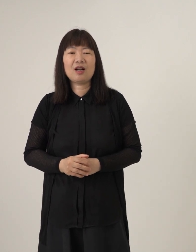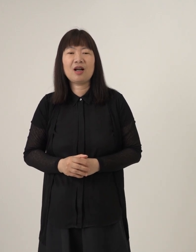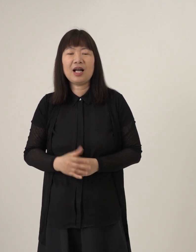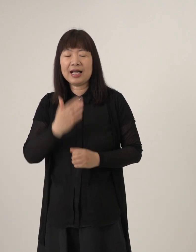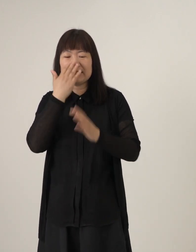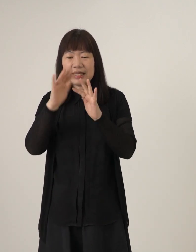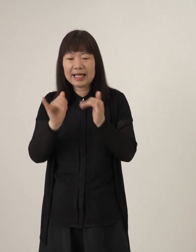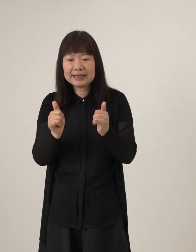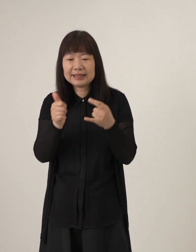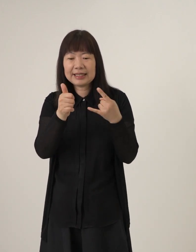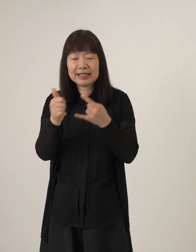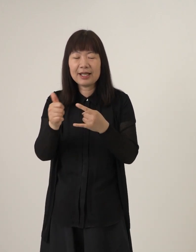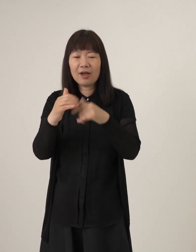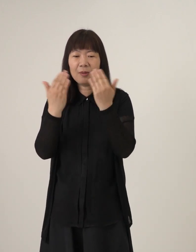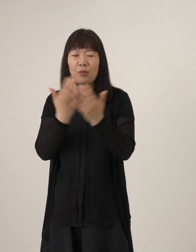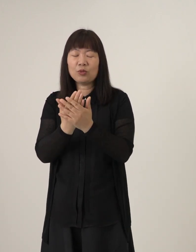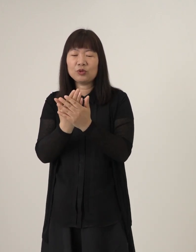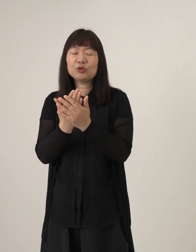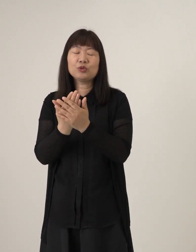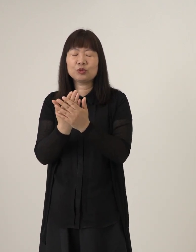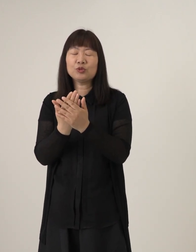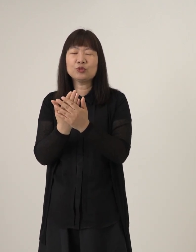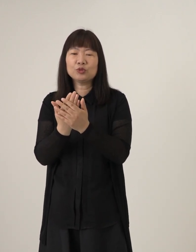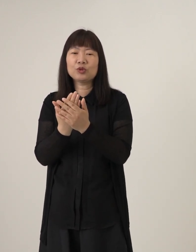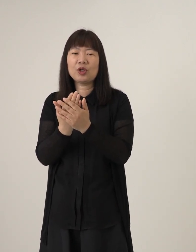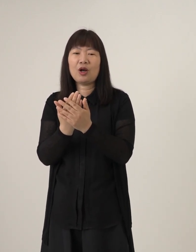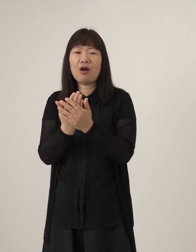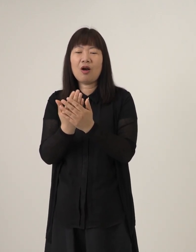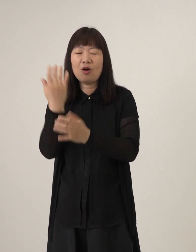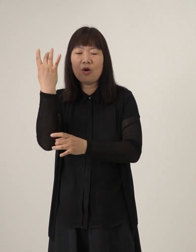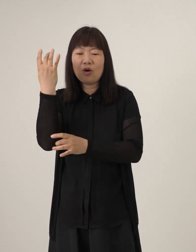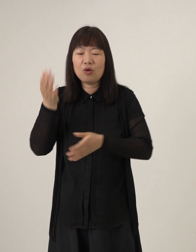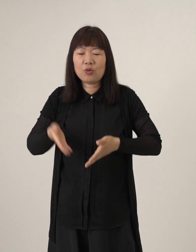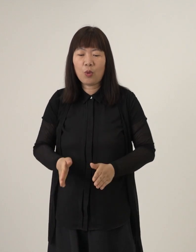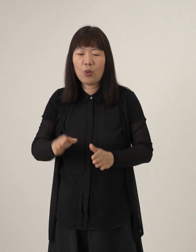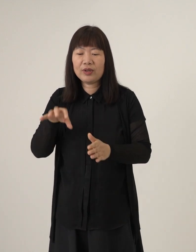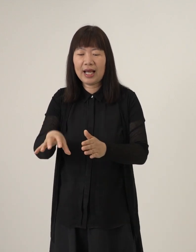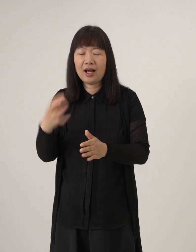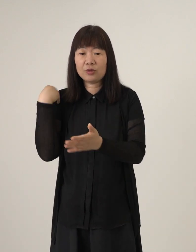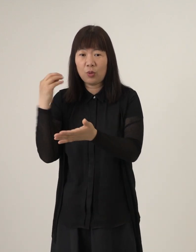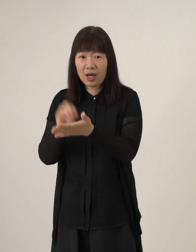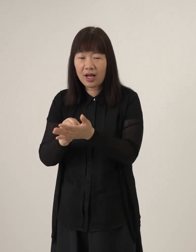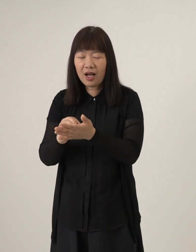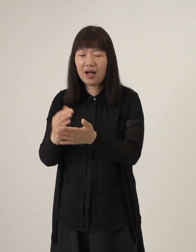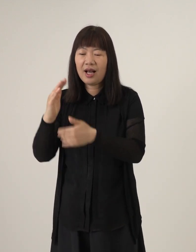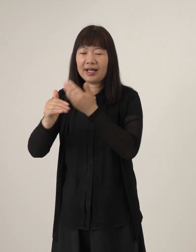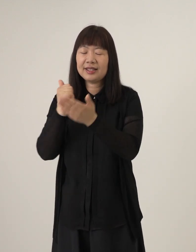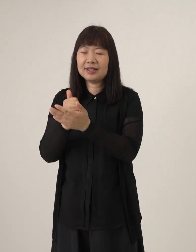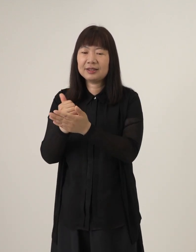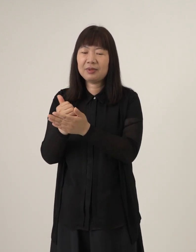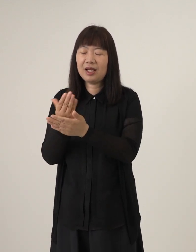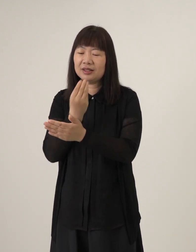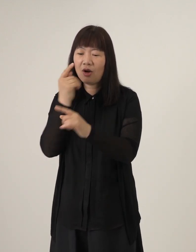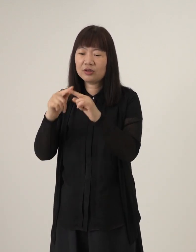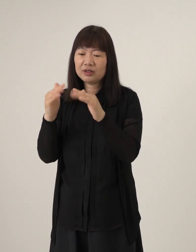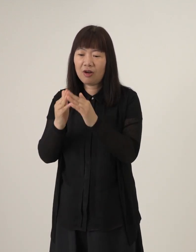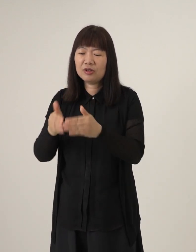조서를 들은 히브리 노예들 입장에서 한번 생각을 해보자고요.